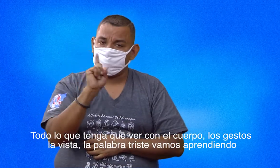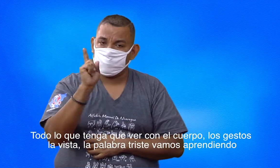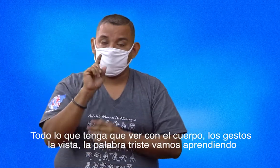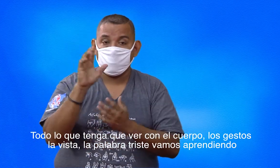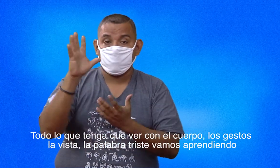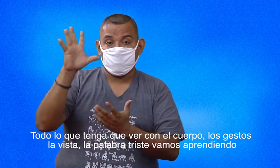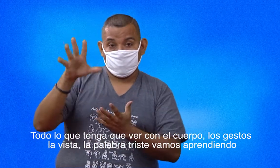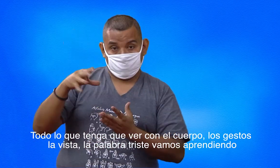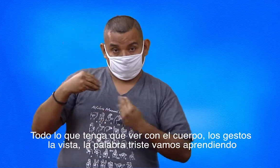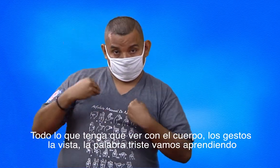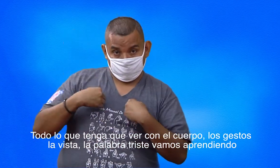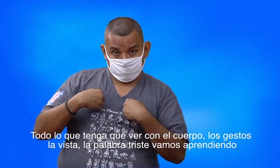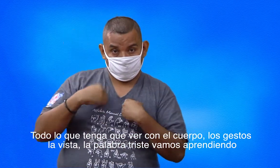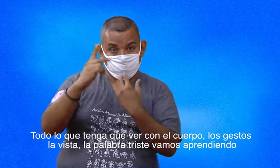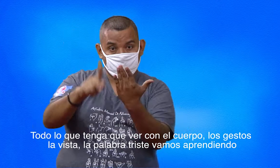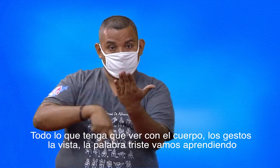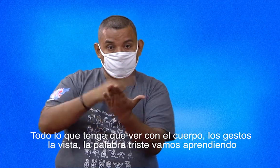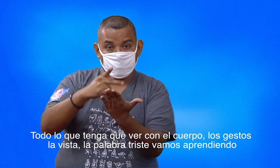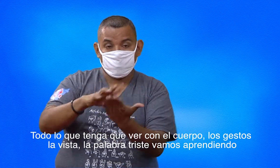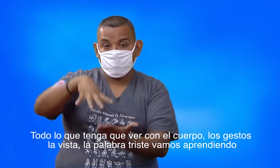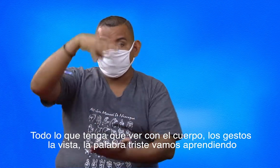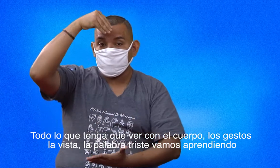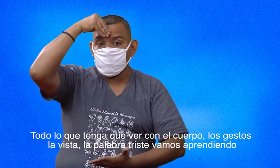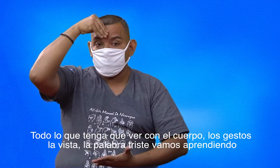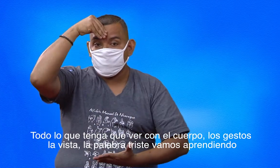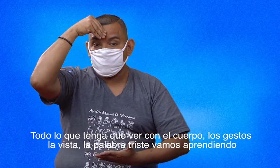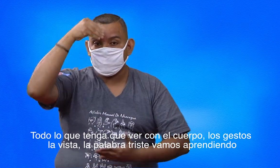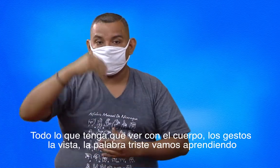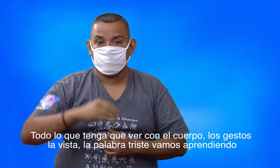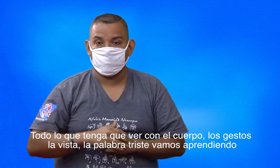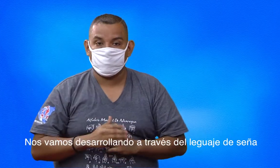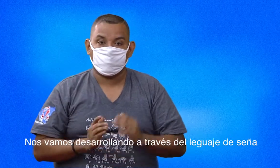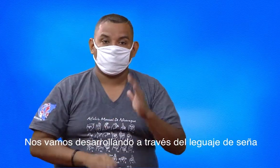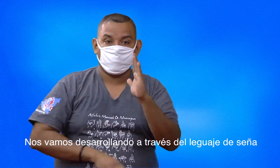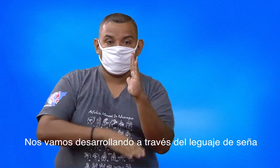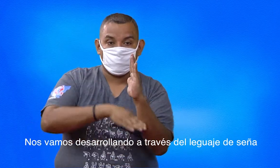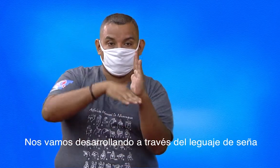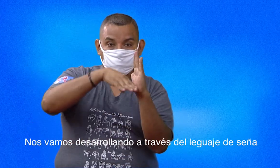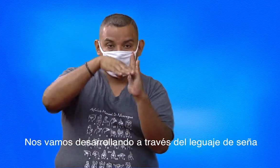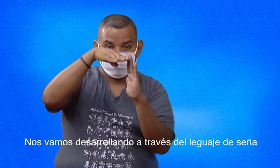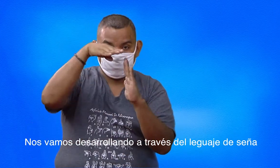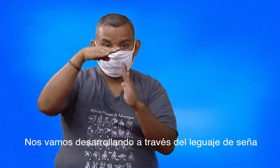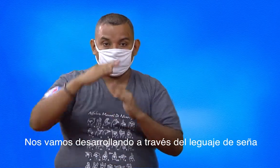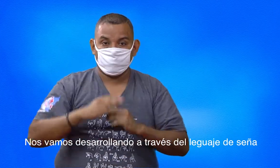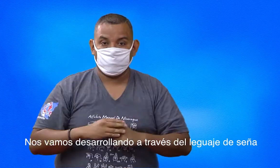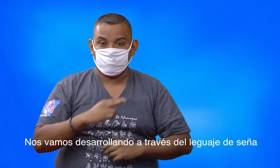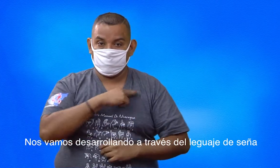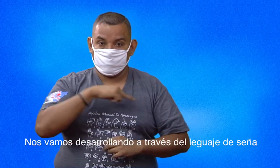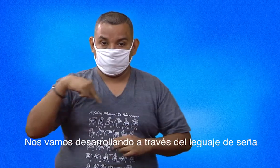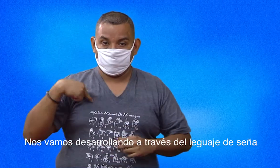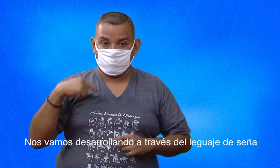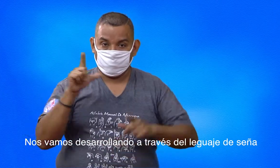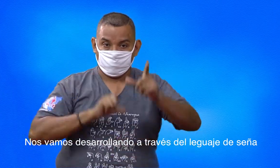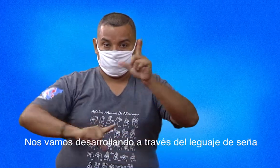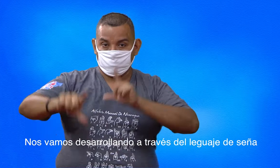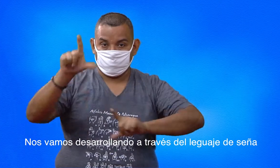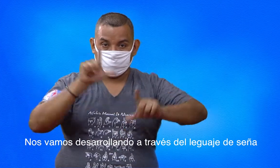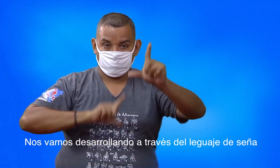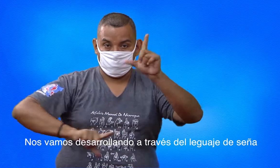La palabra triste, vamos aprendiendo, lo vamos desarrollando a través del